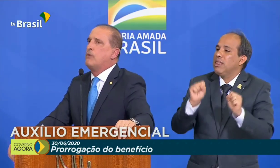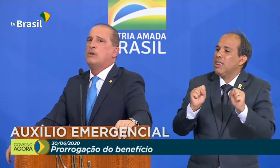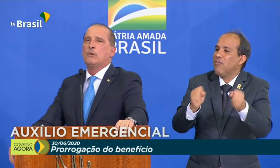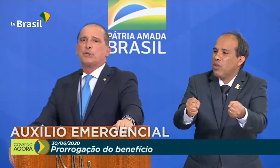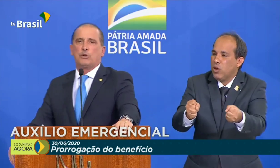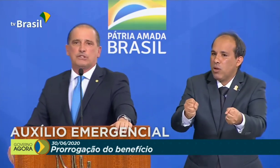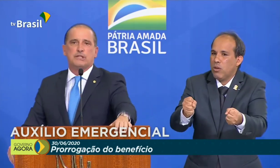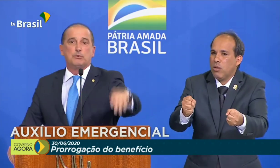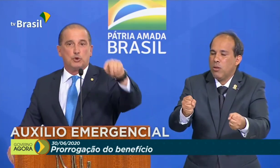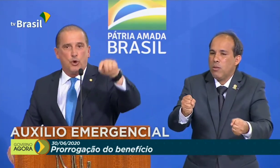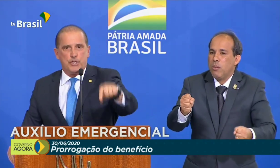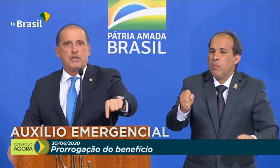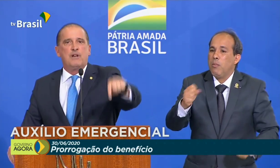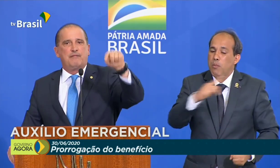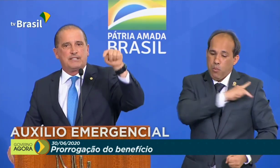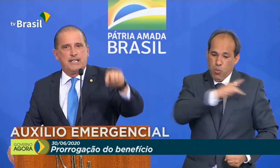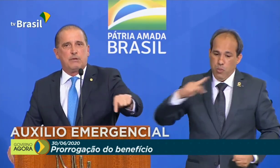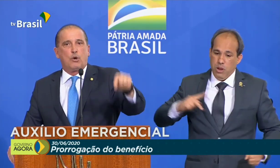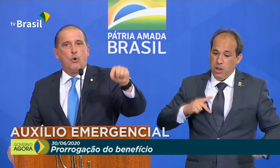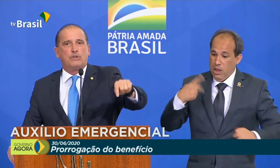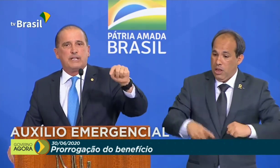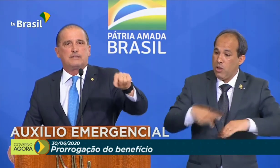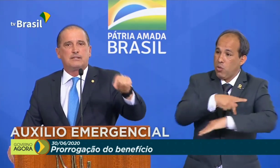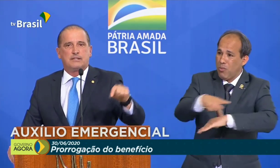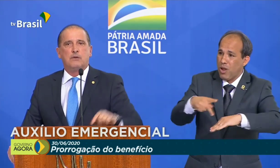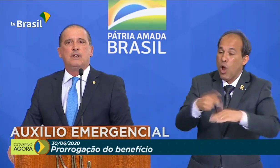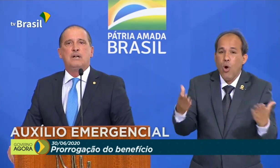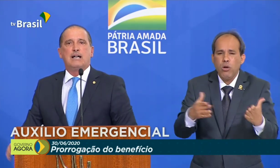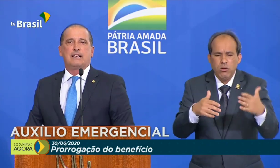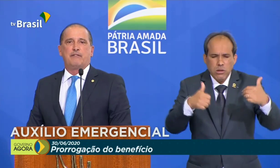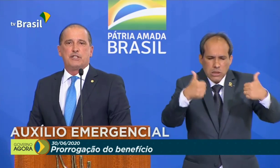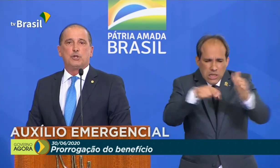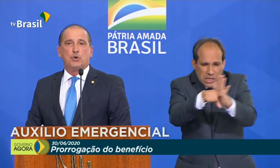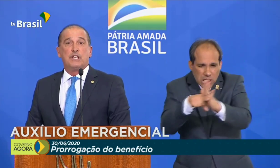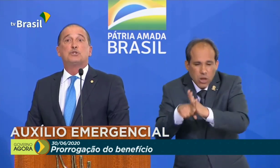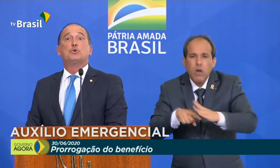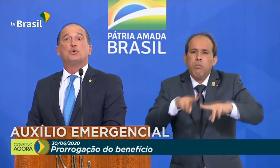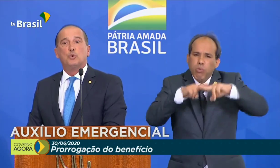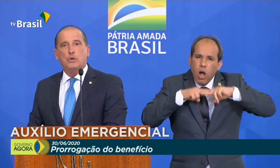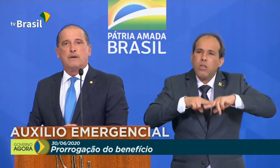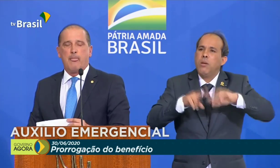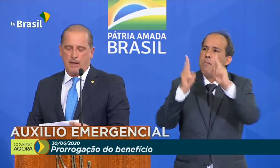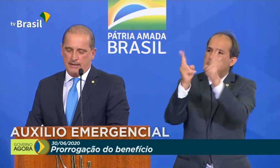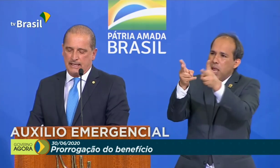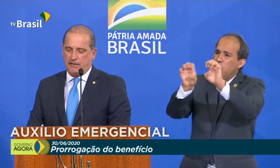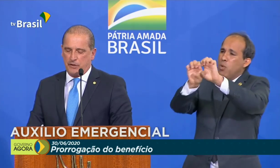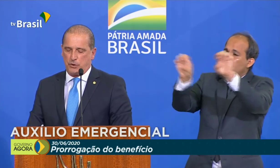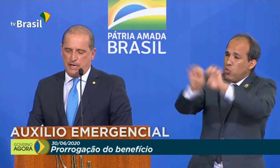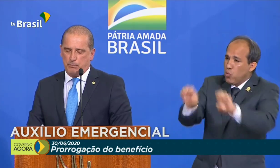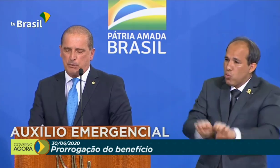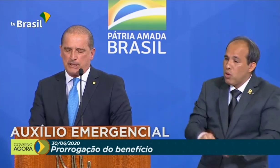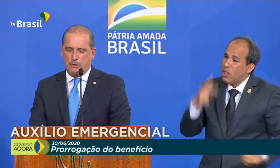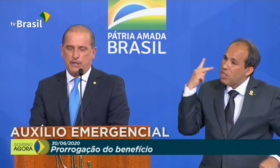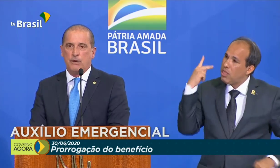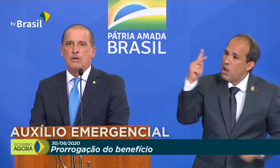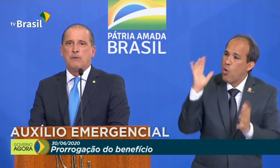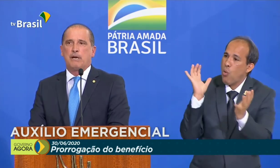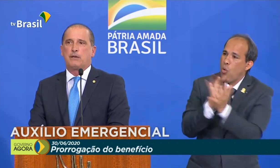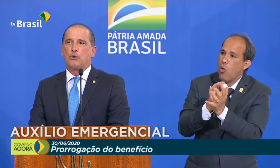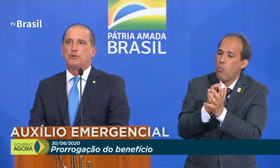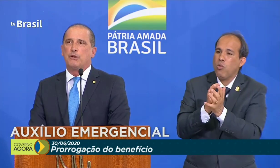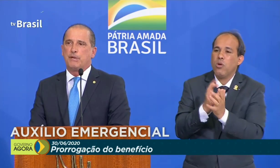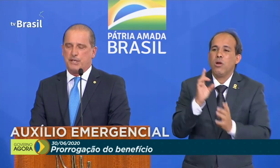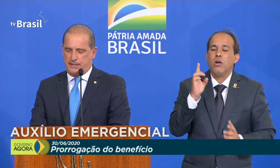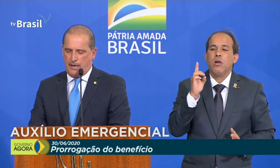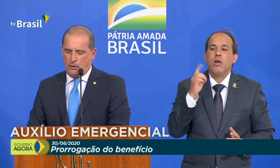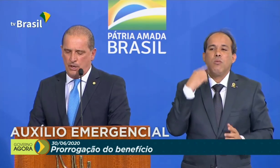da União, porque nós estamos hoje fazendo a contestação através de toda a estrutura da Defensoria Pública da União para